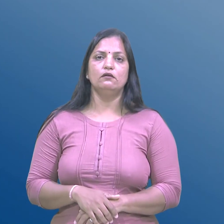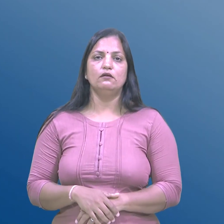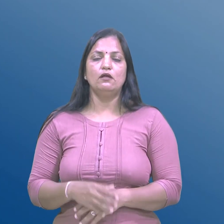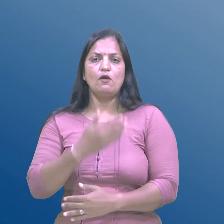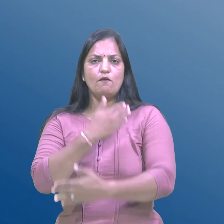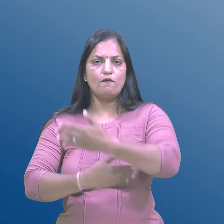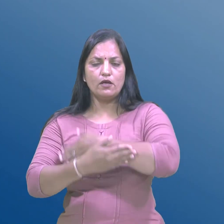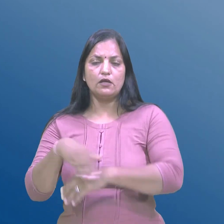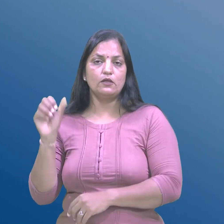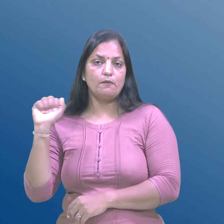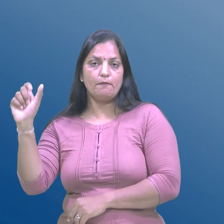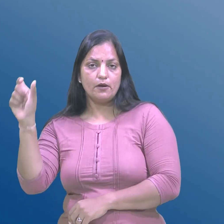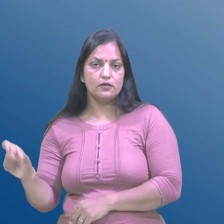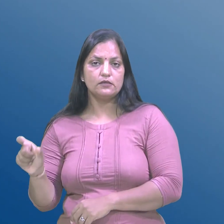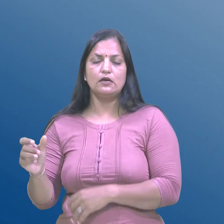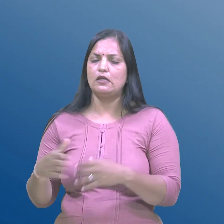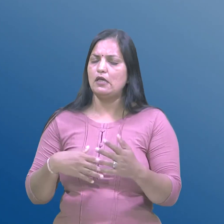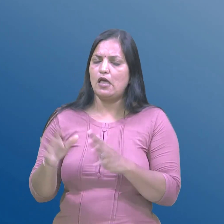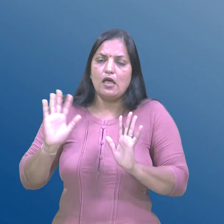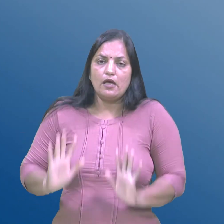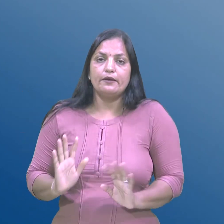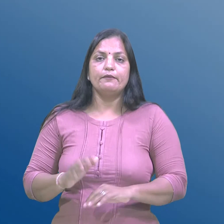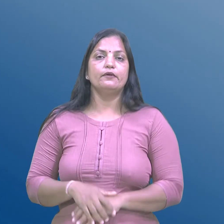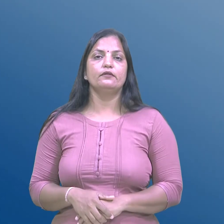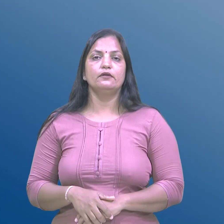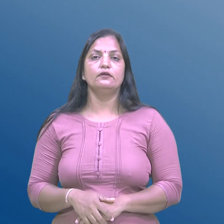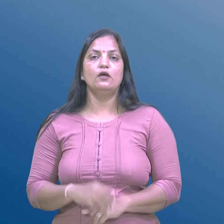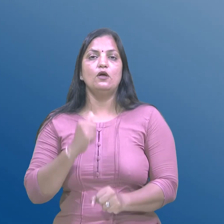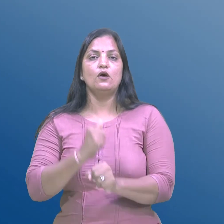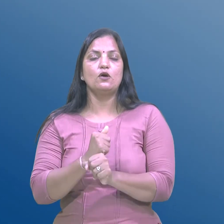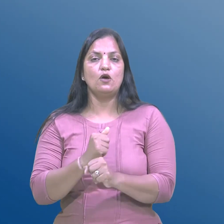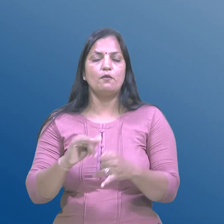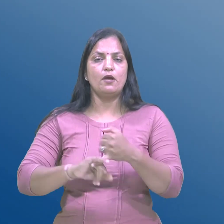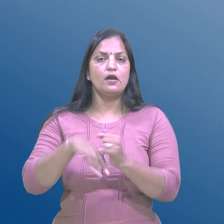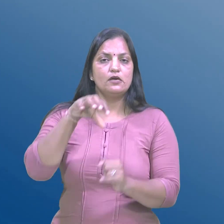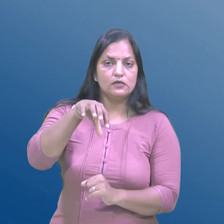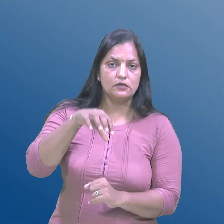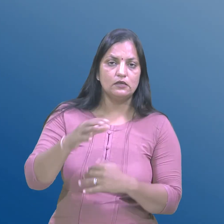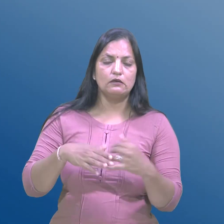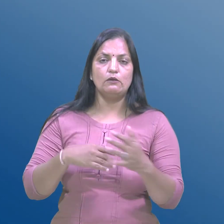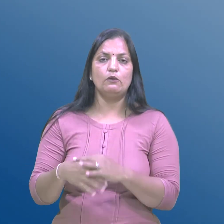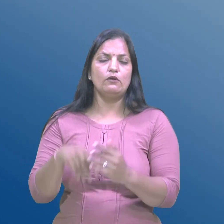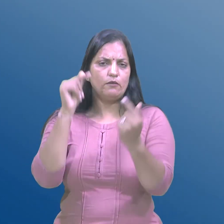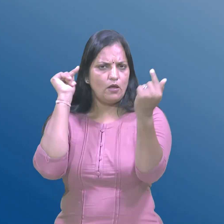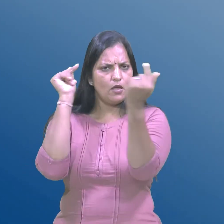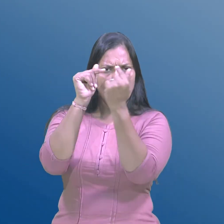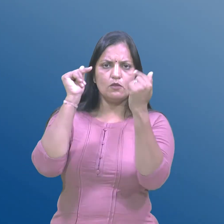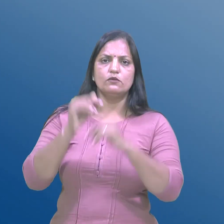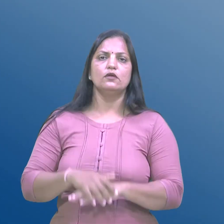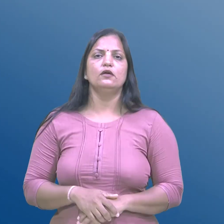વિકલાંગતા ધરાવતા કોઈ પણ વ્યક્તિ રાજ્ય સરકાર દ્વારા હેતુ માટે જાહેર